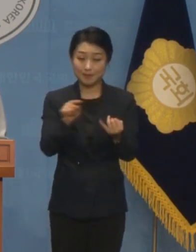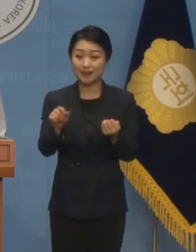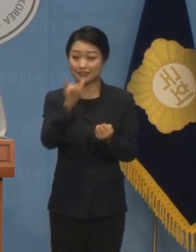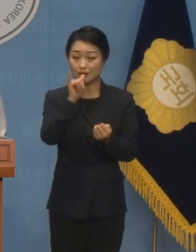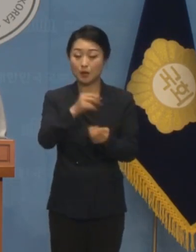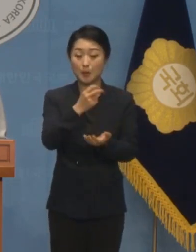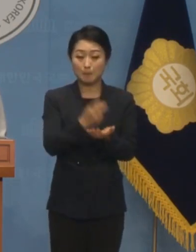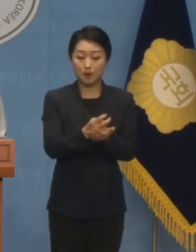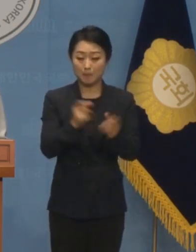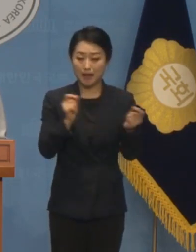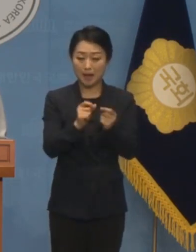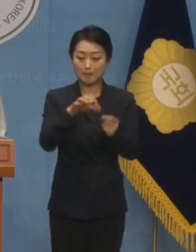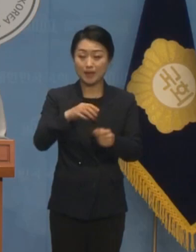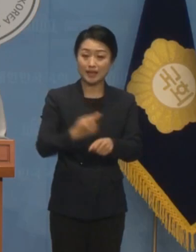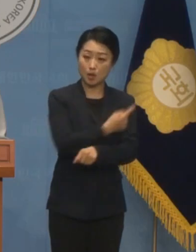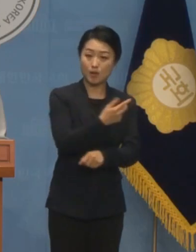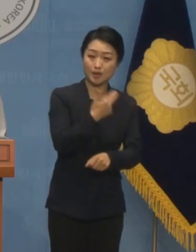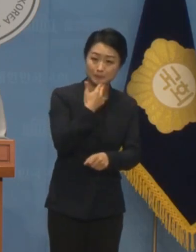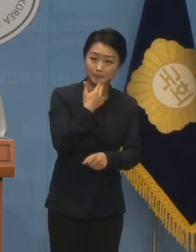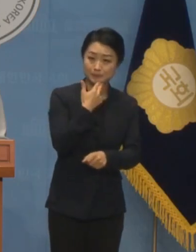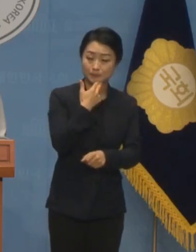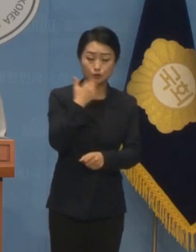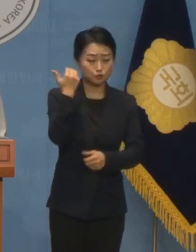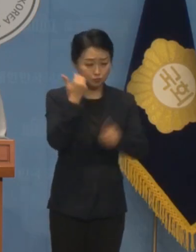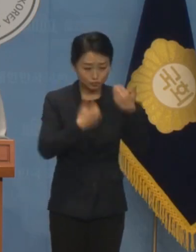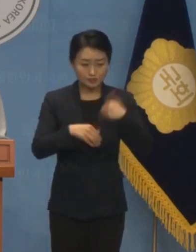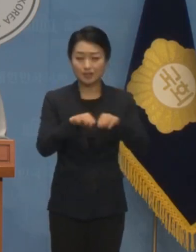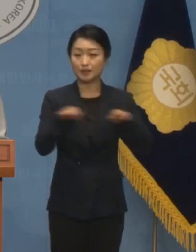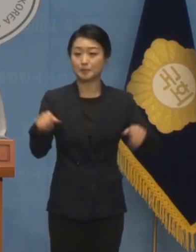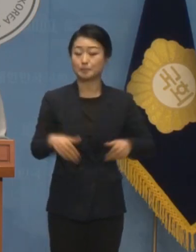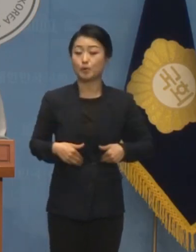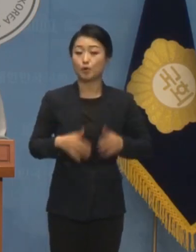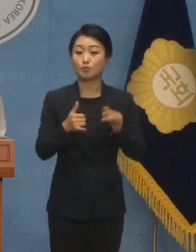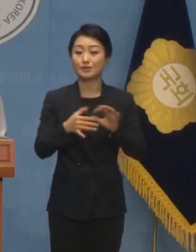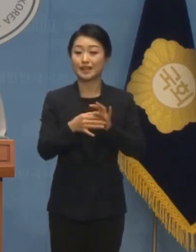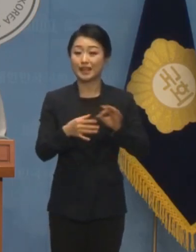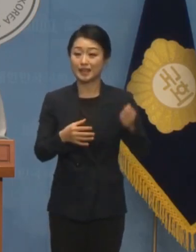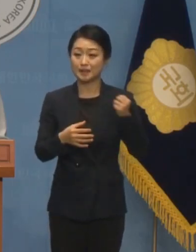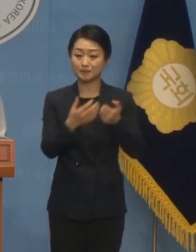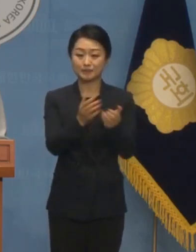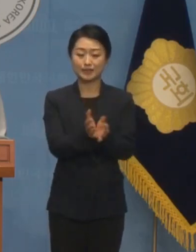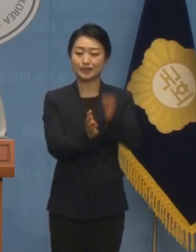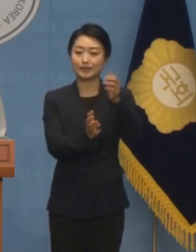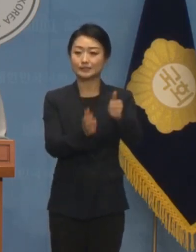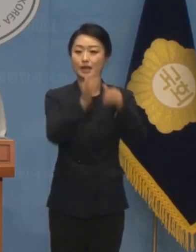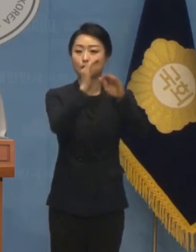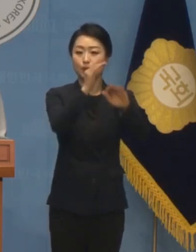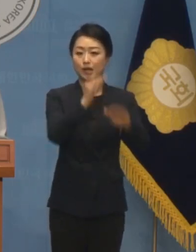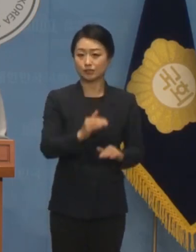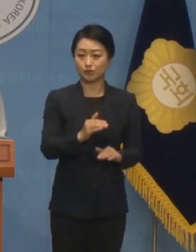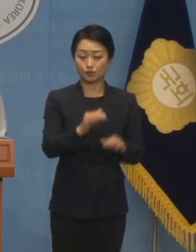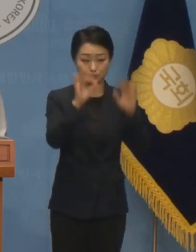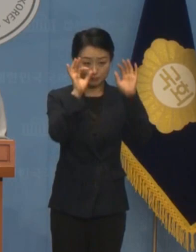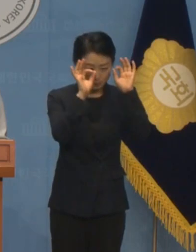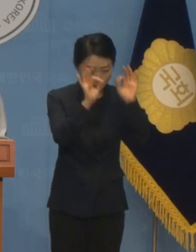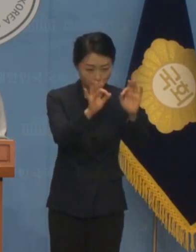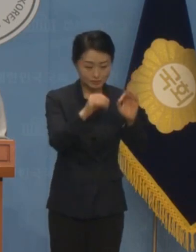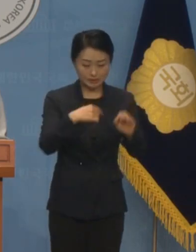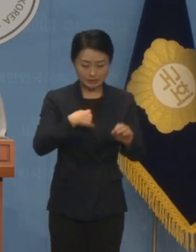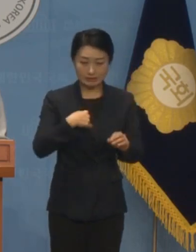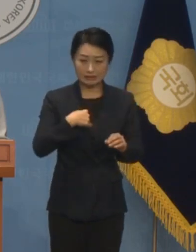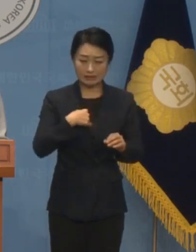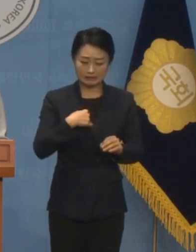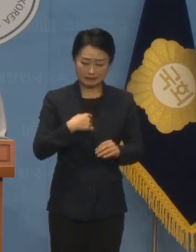앞에 예의 없고 성역도 없어야 합니다. 국민의힘은 전당대회 과정에 불거진 자신들의